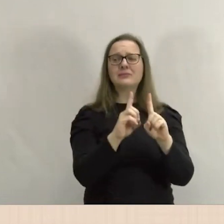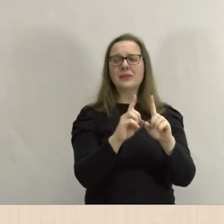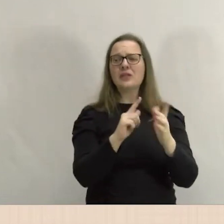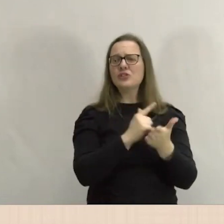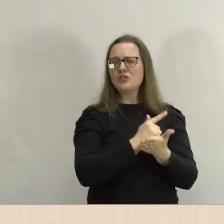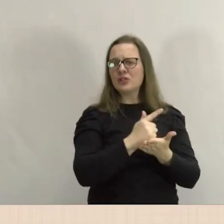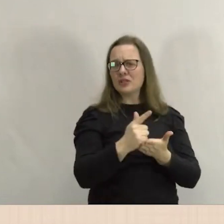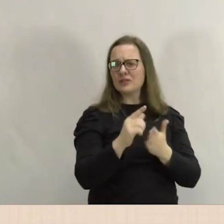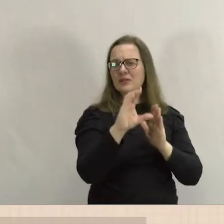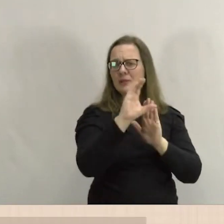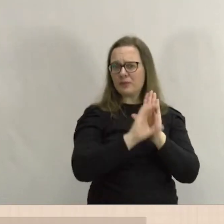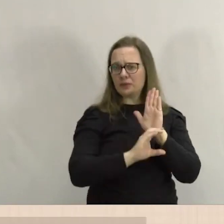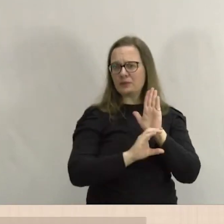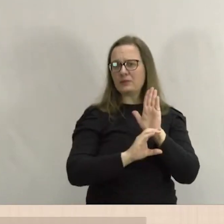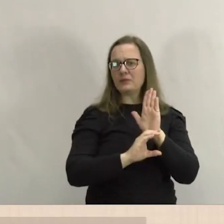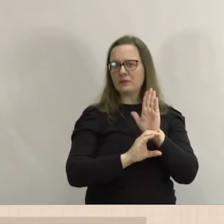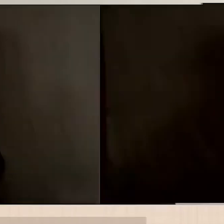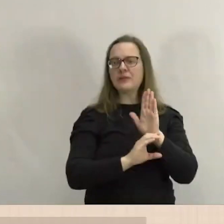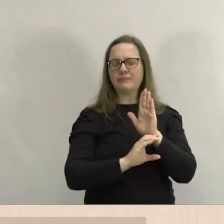versículo 11.